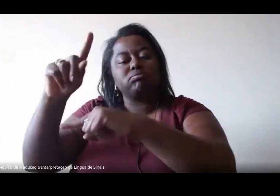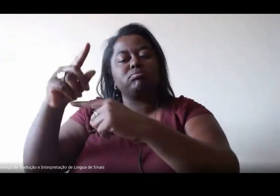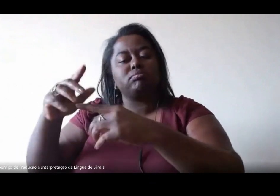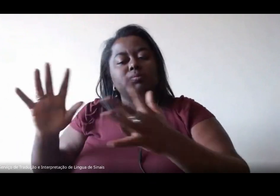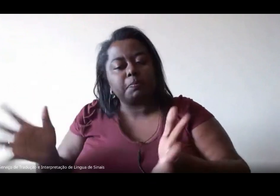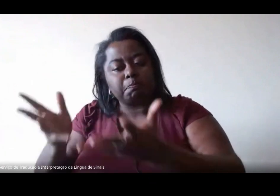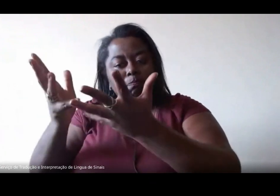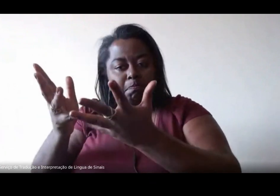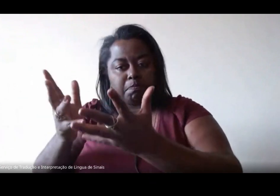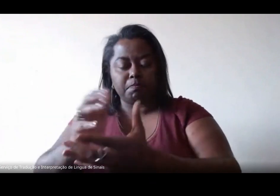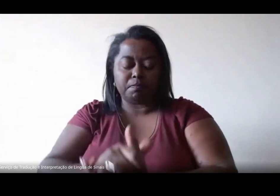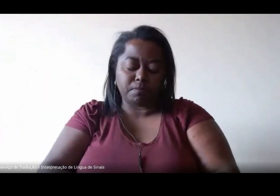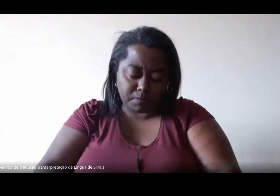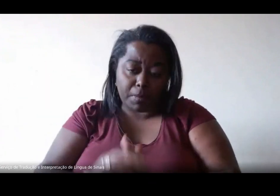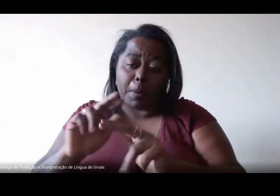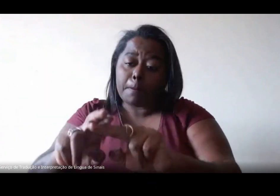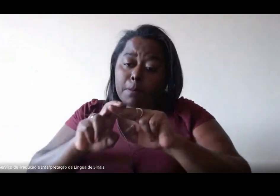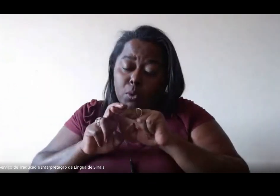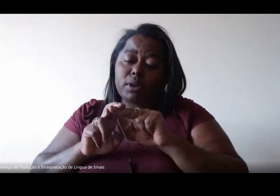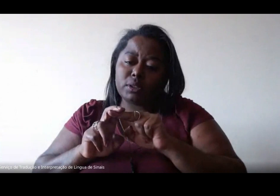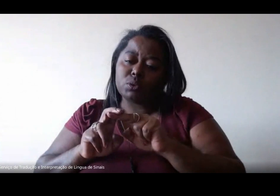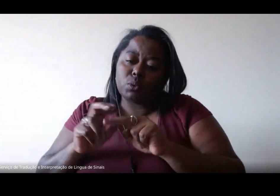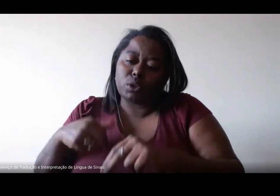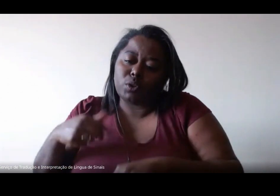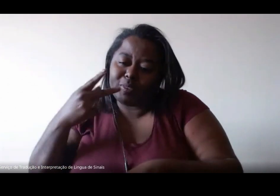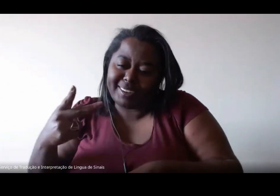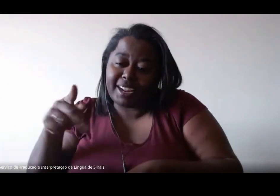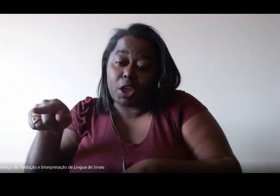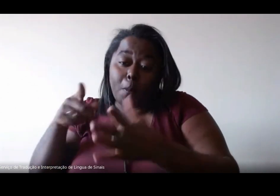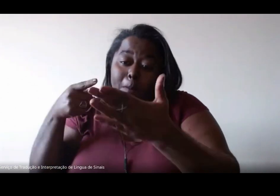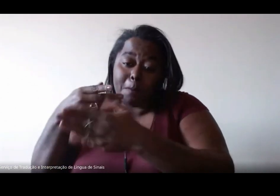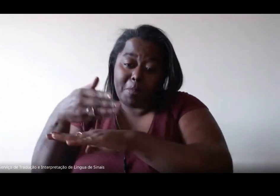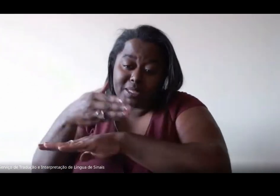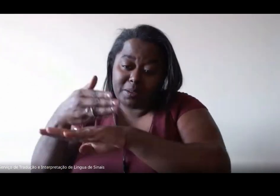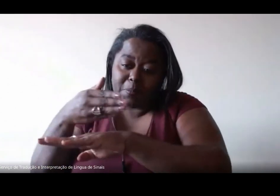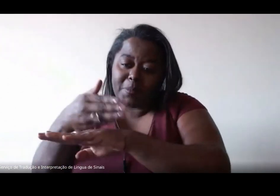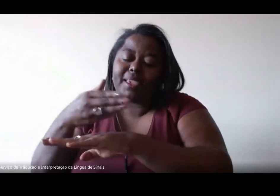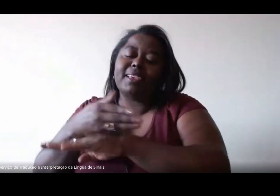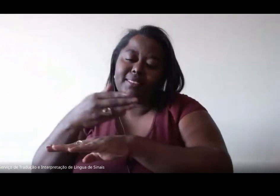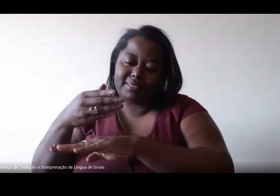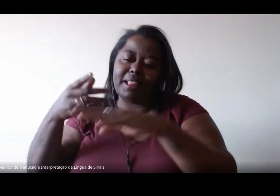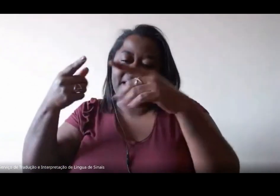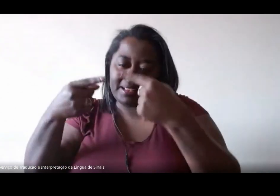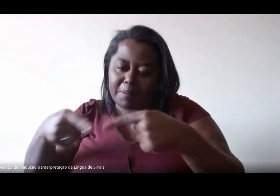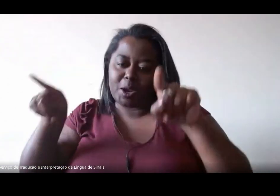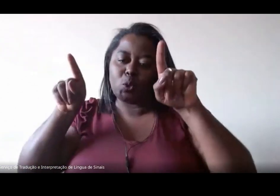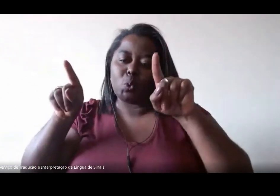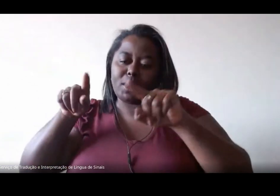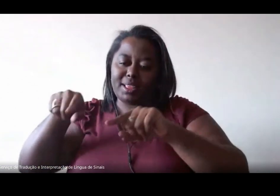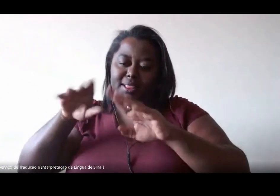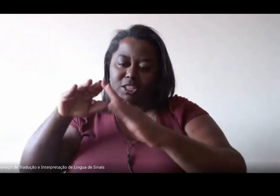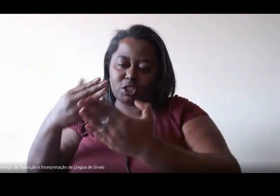para a sociedade brasileira. Por isso é que eu já disse, quando participei na cerimônia de abertura da